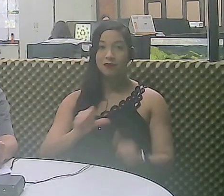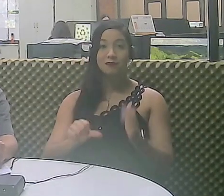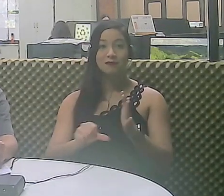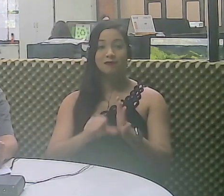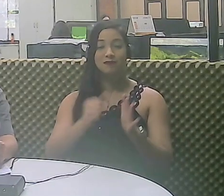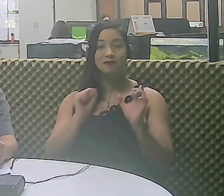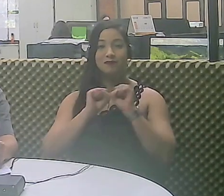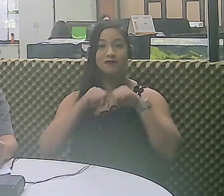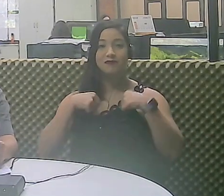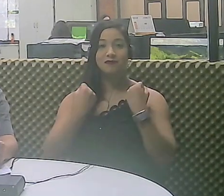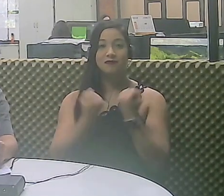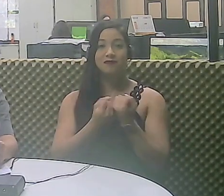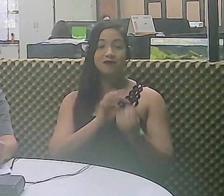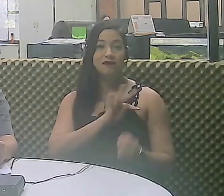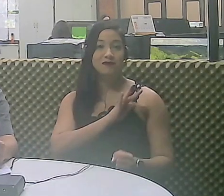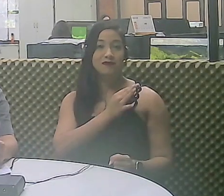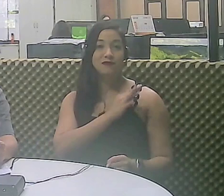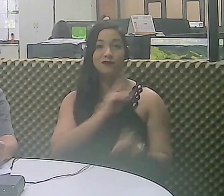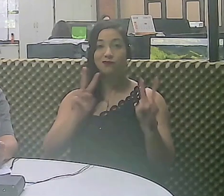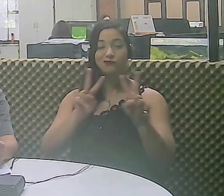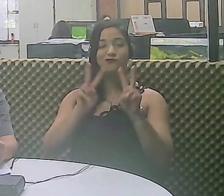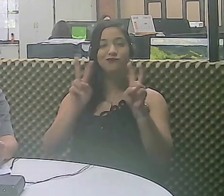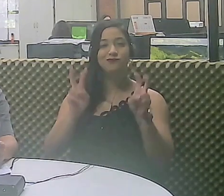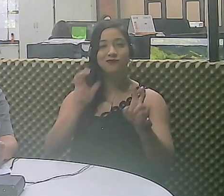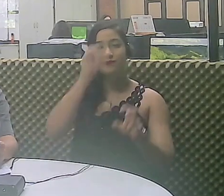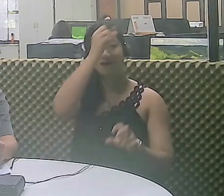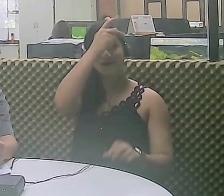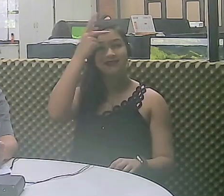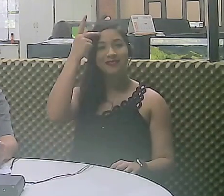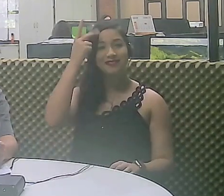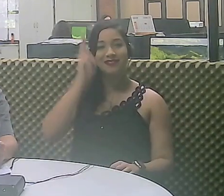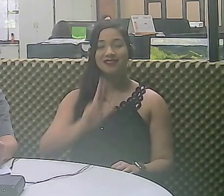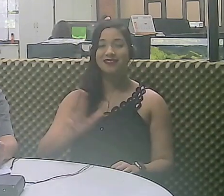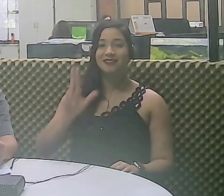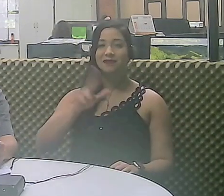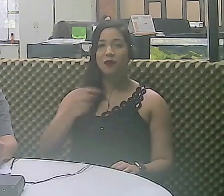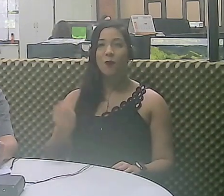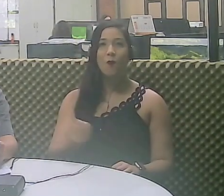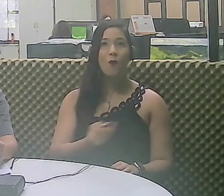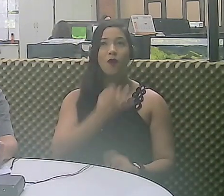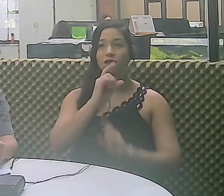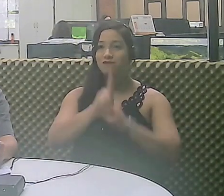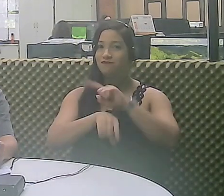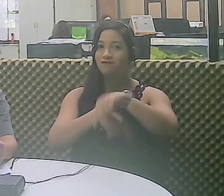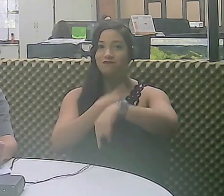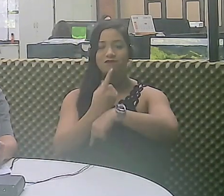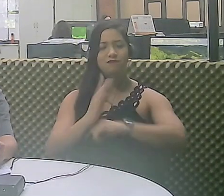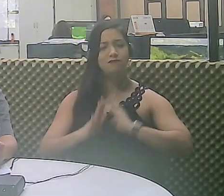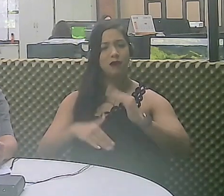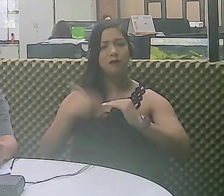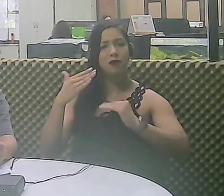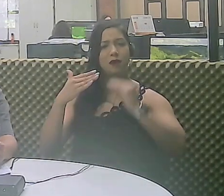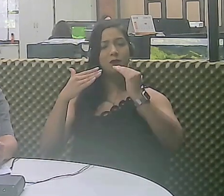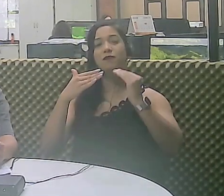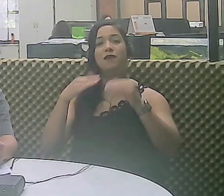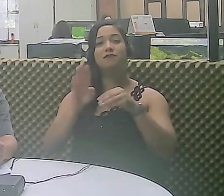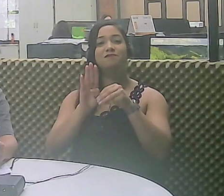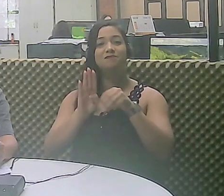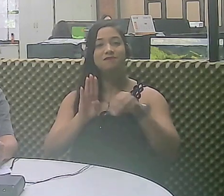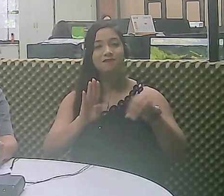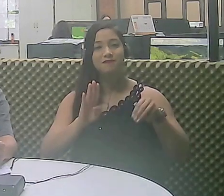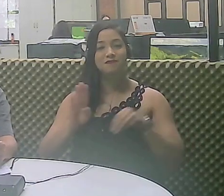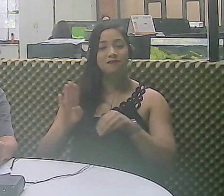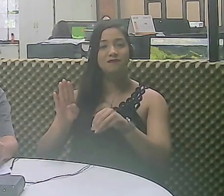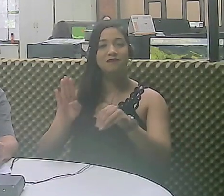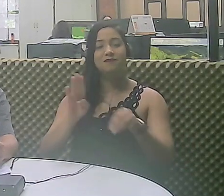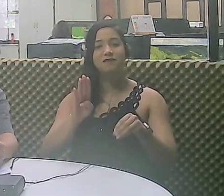primeiro seminário técnico sobre o tema, a Prefeitura de Uberlândia coleciona diversos avanços no trabalho de tornar os remineralizadores de